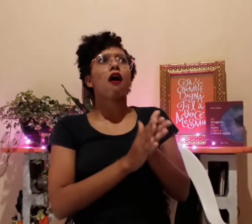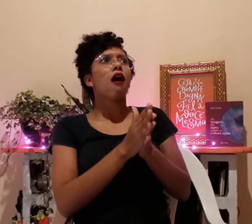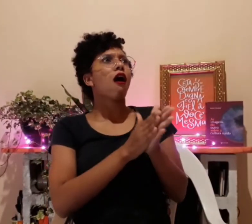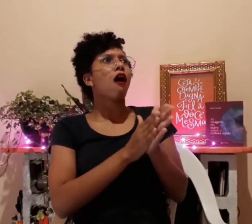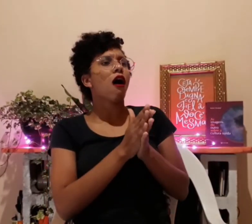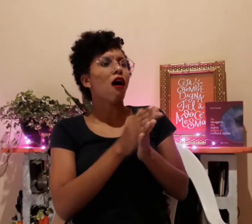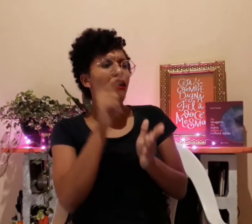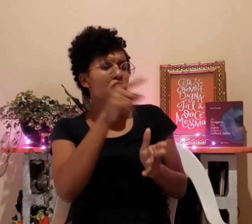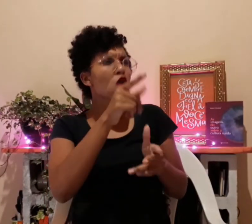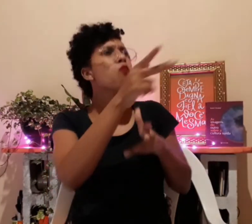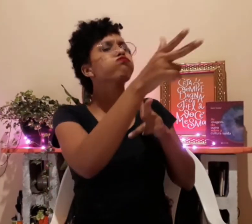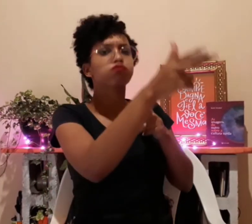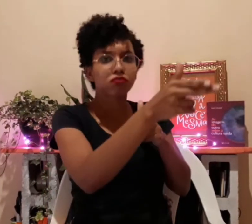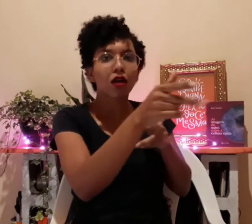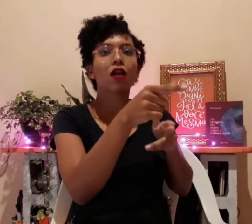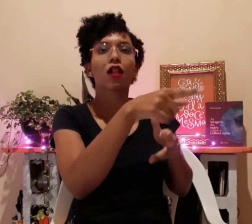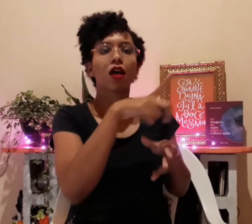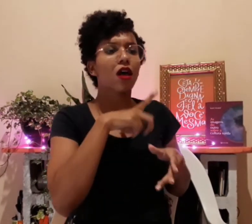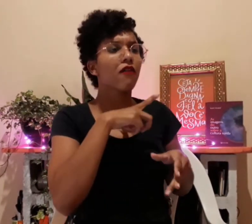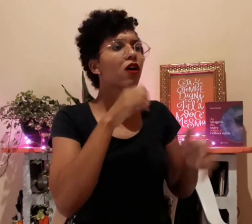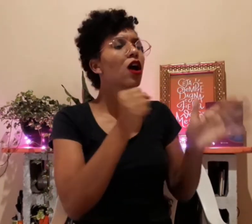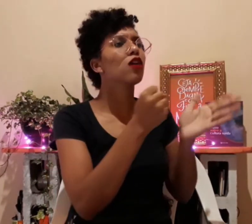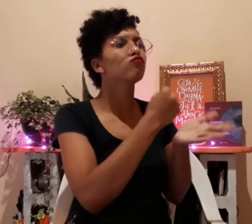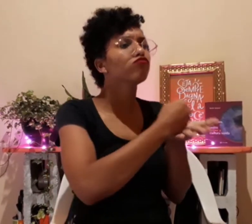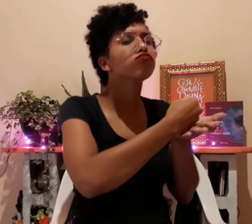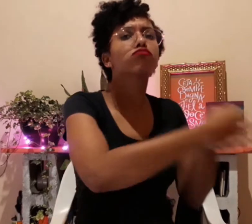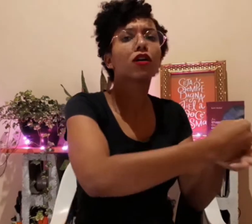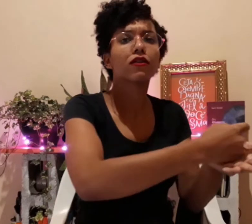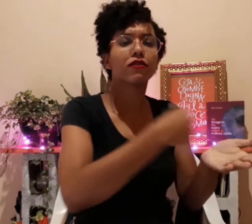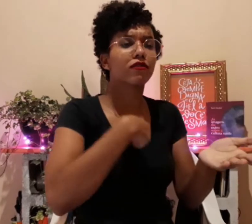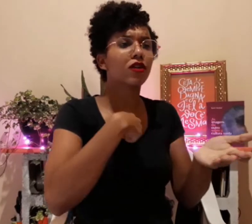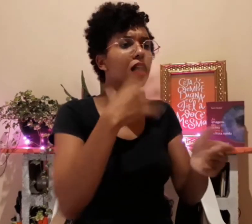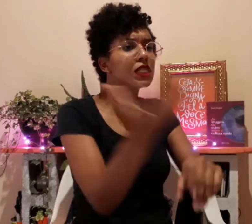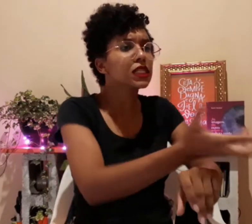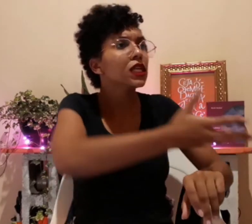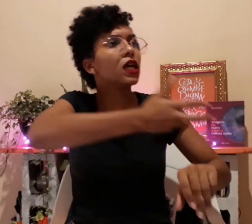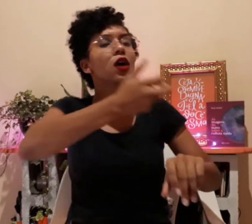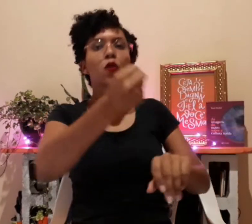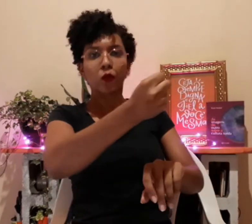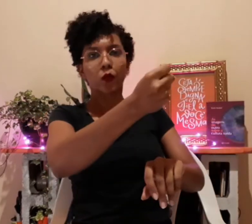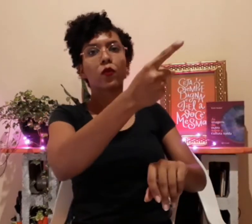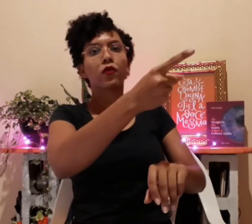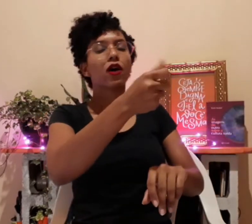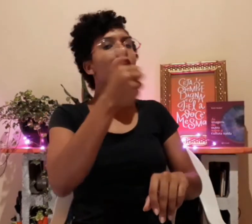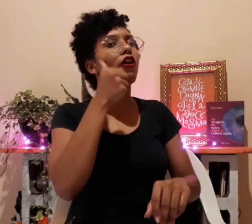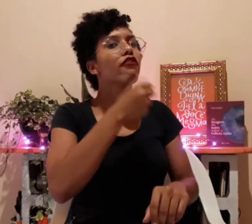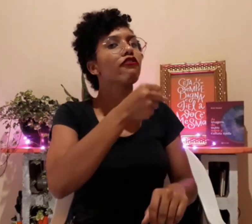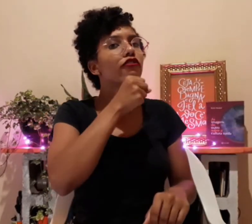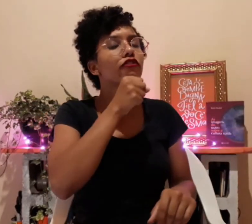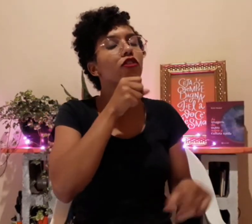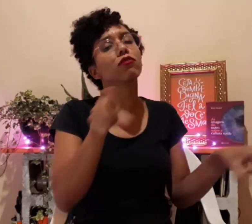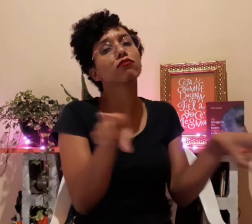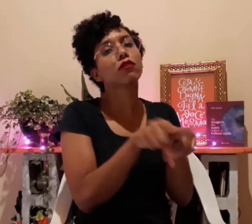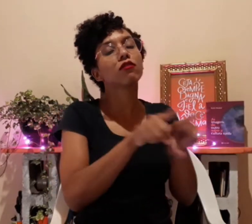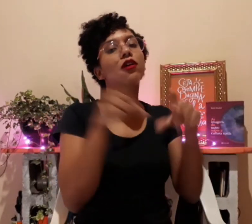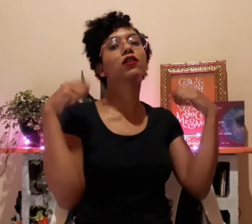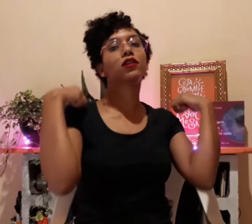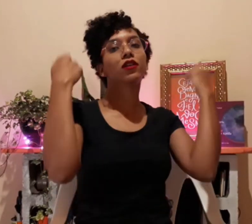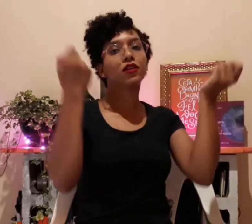ó, arruma um jeito, uma estratégia para poder salvar a vovó e o Chapeuzinho Vermelho.